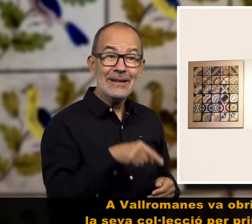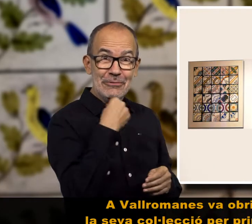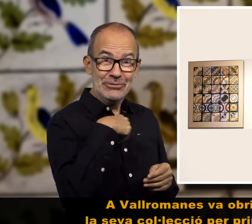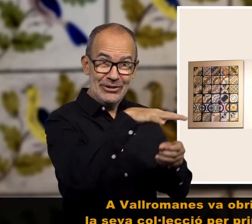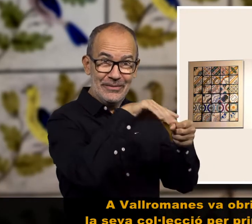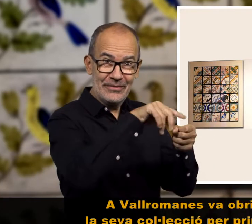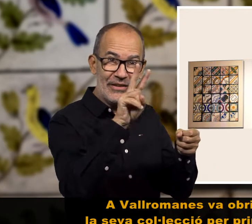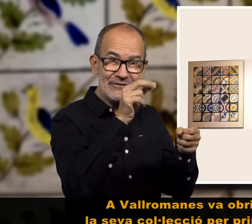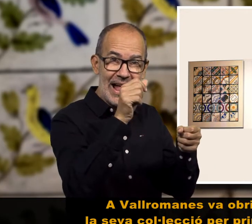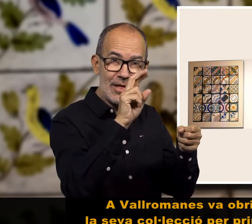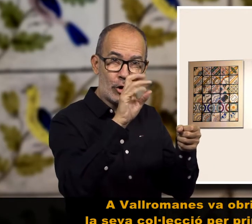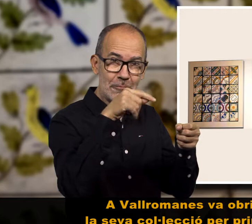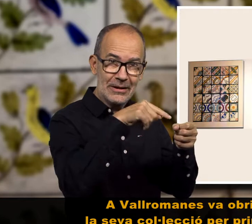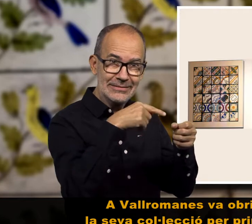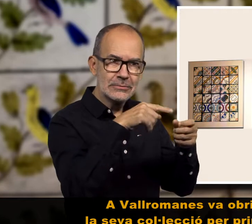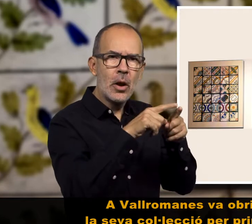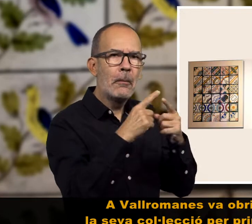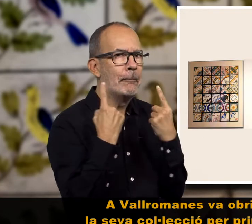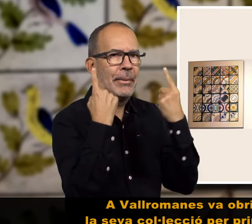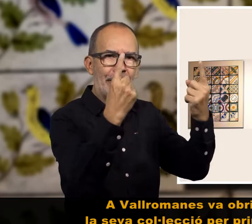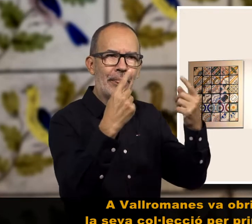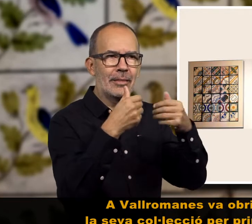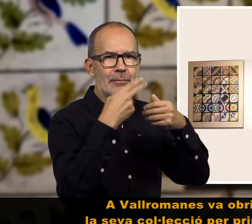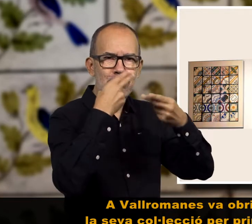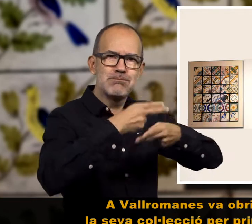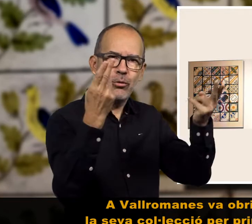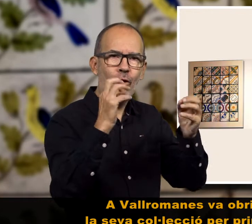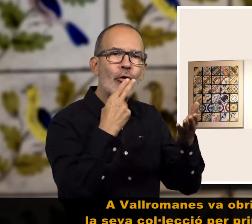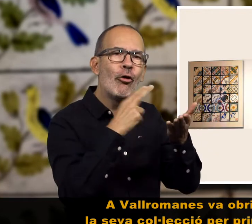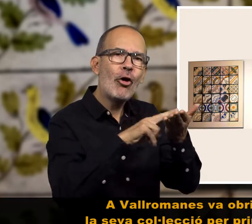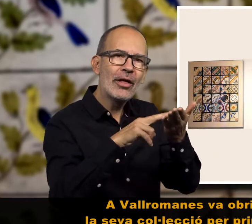A Vallromanes va obrir al públic la seva col·lecció per primera vegada.